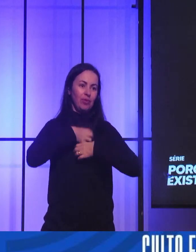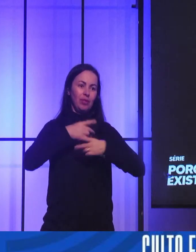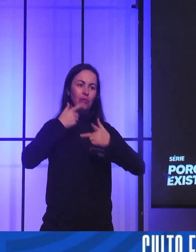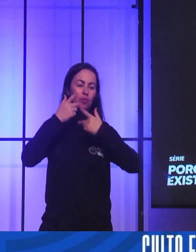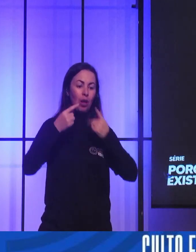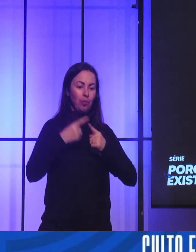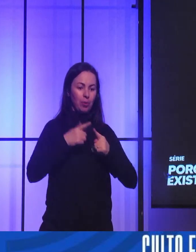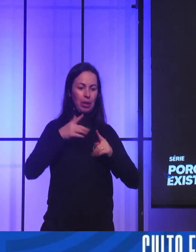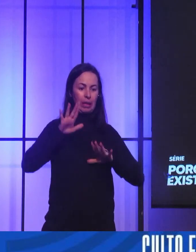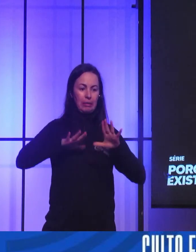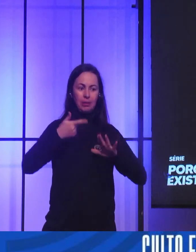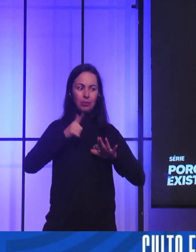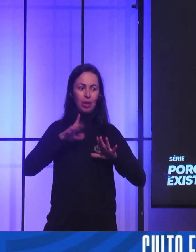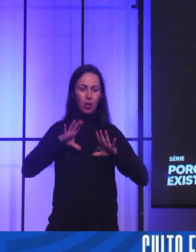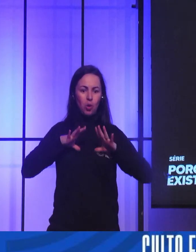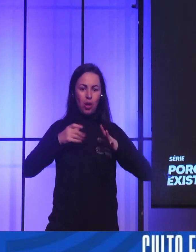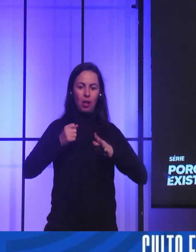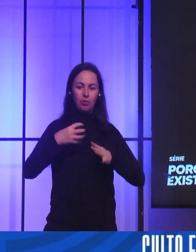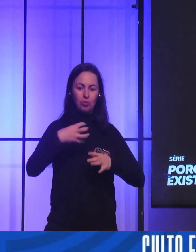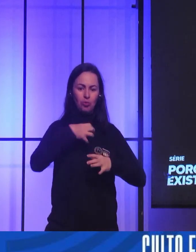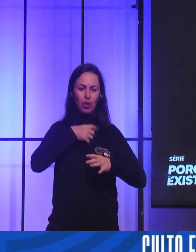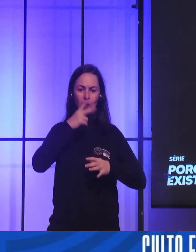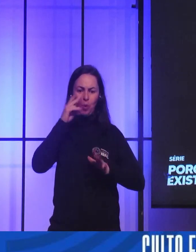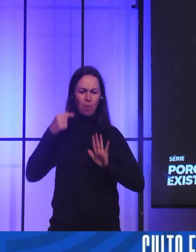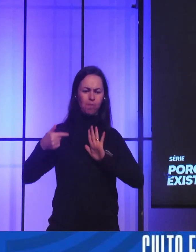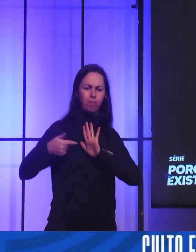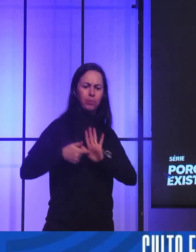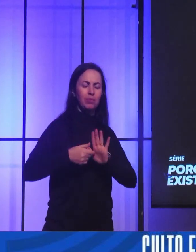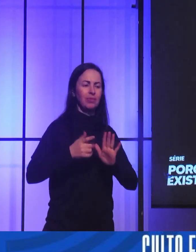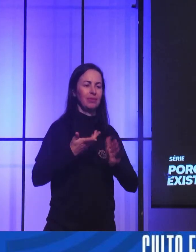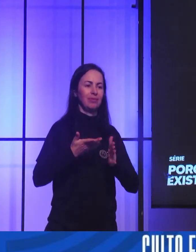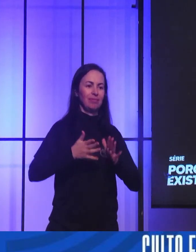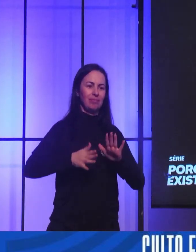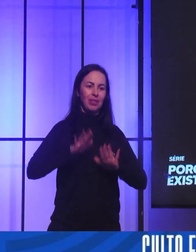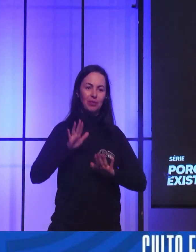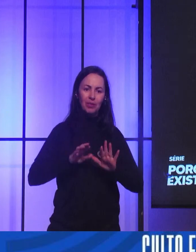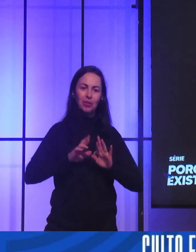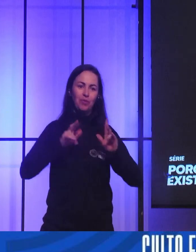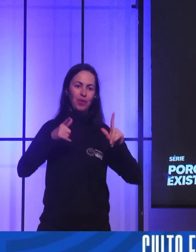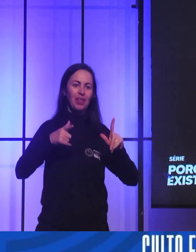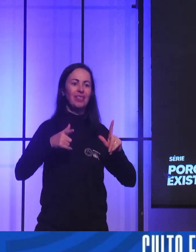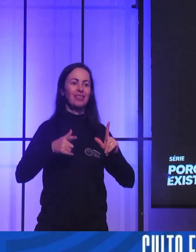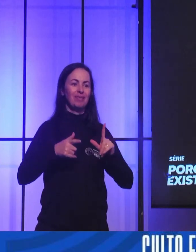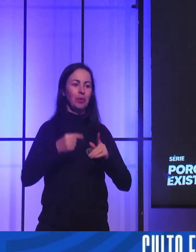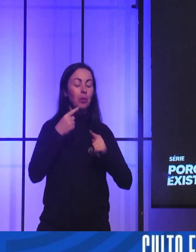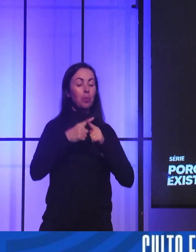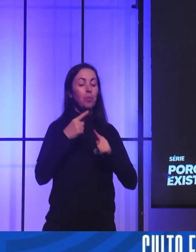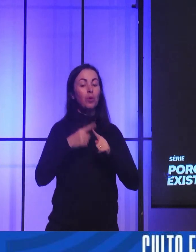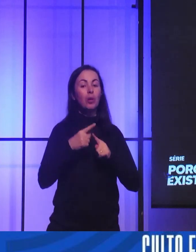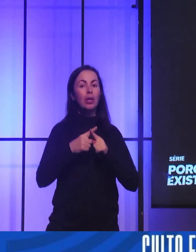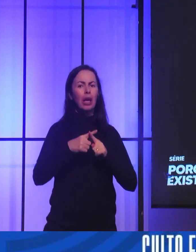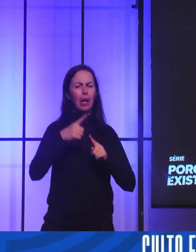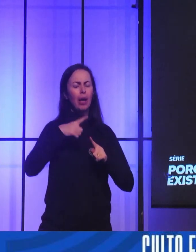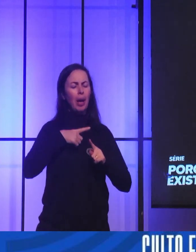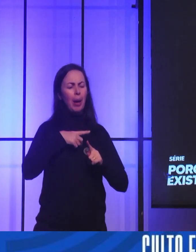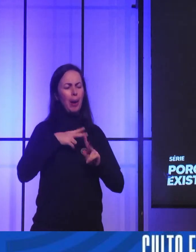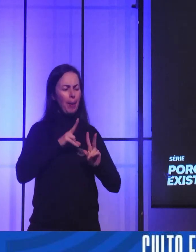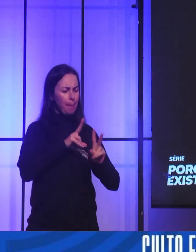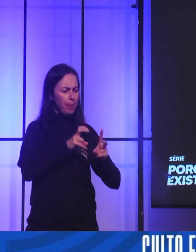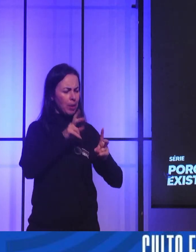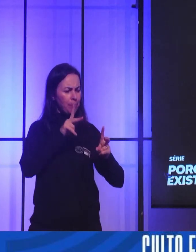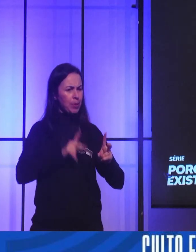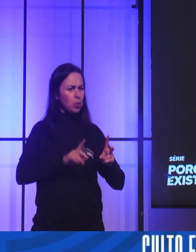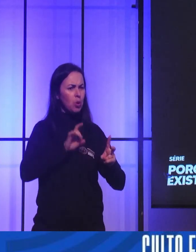fomos ousados nesse sentido. Porque você percebe pessoas que só sabem falar